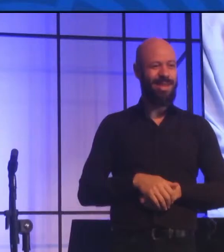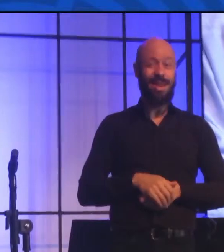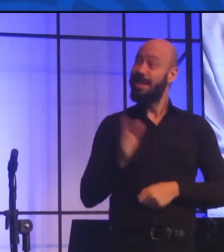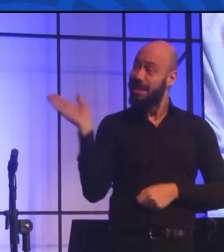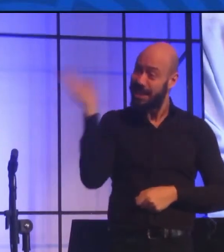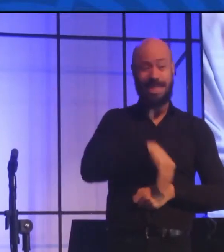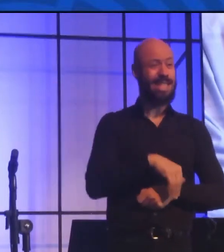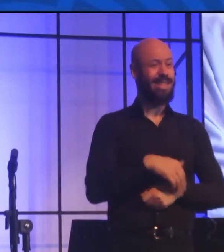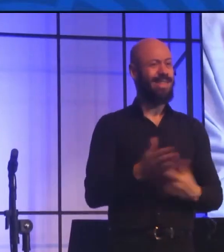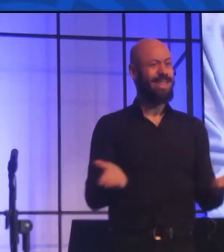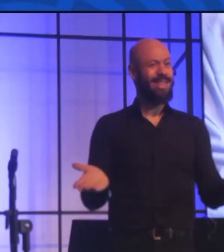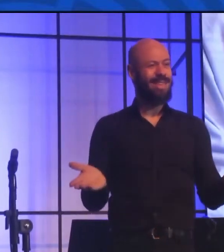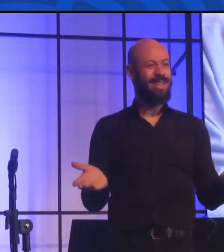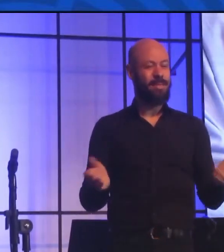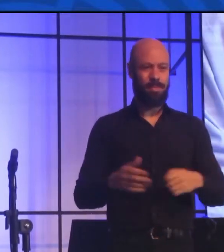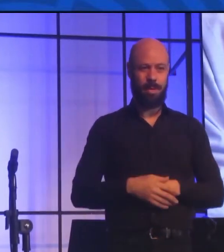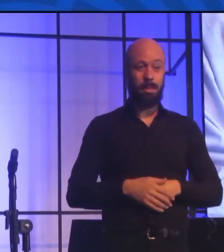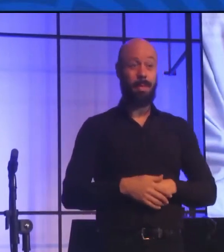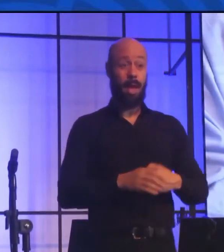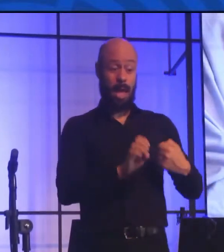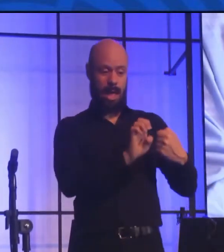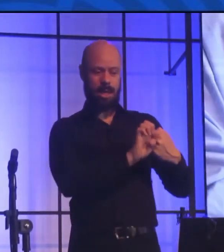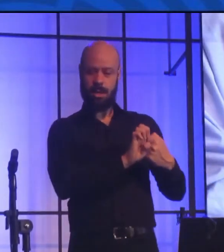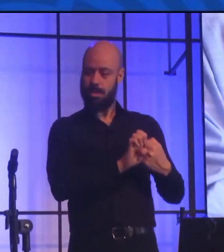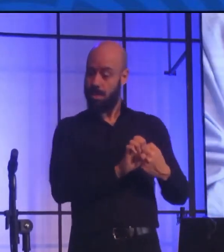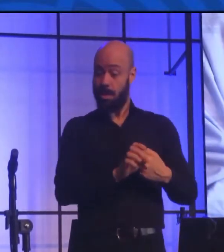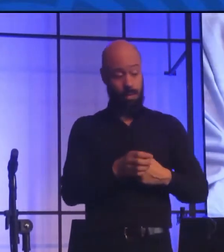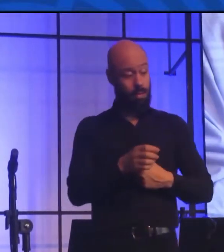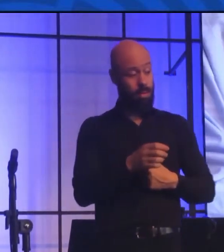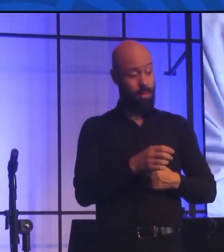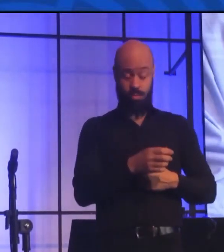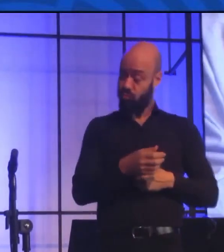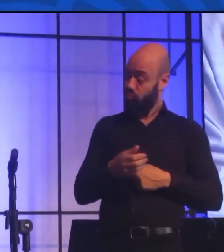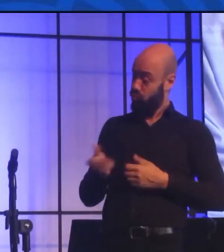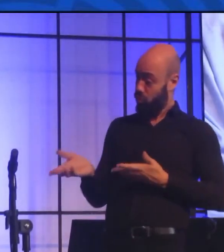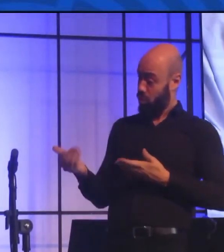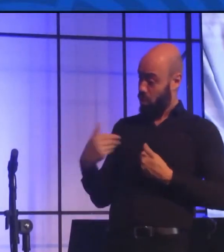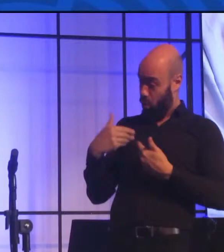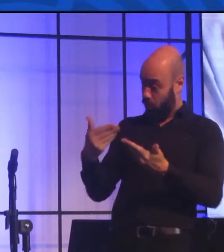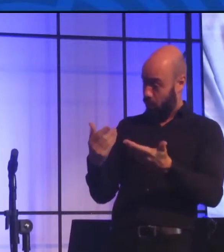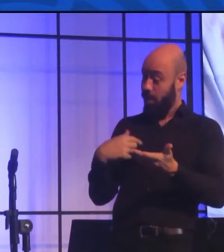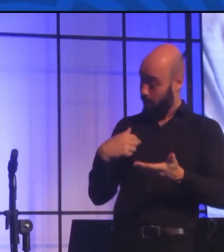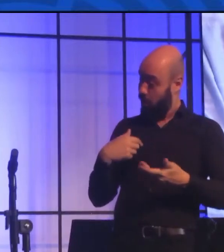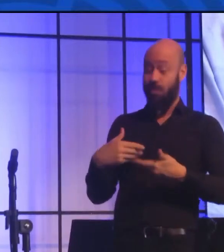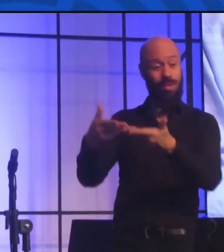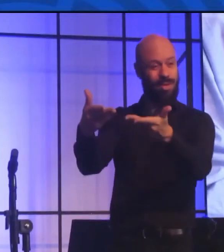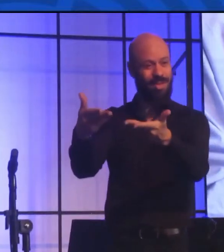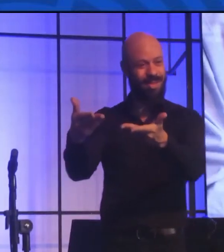diz então que Eliseu disse, eu vou. Eles o convidaram. E aqui está o que eu falei do menino.